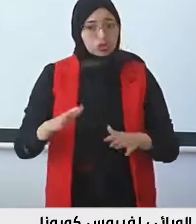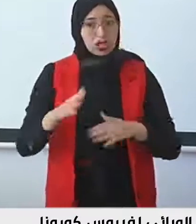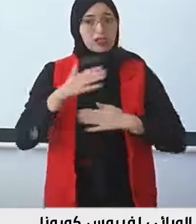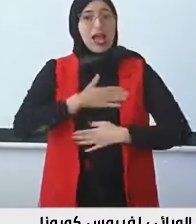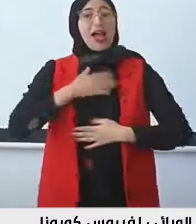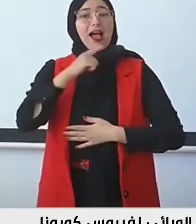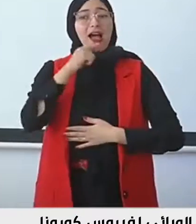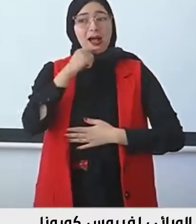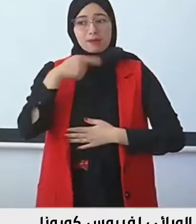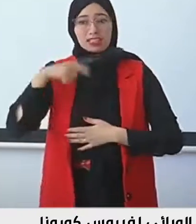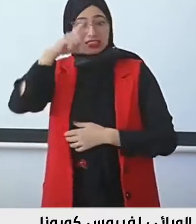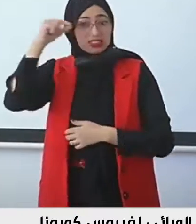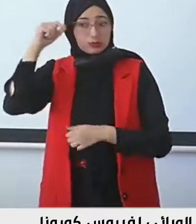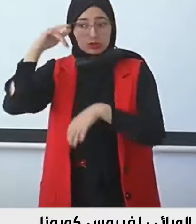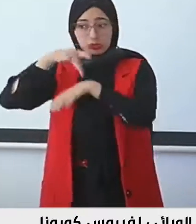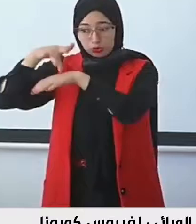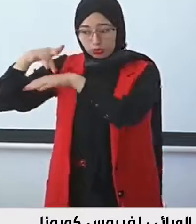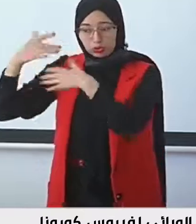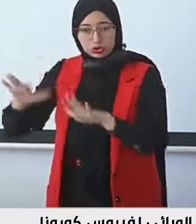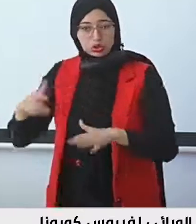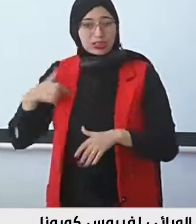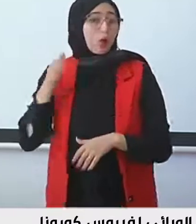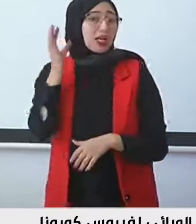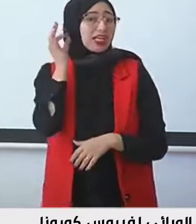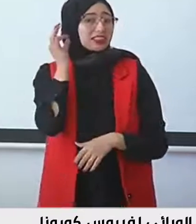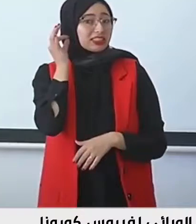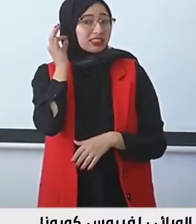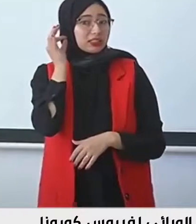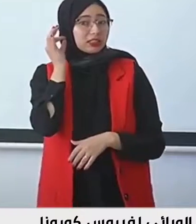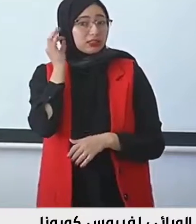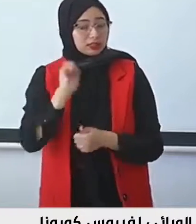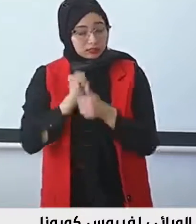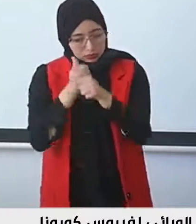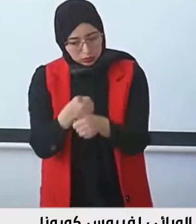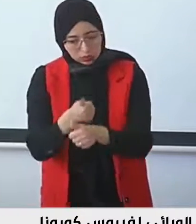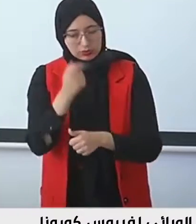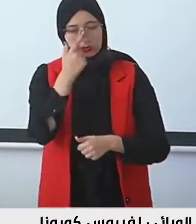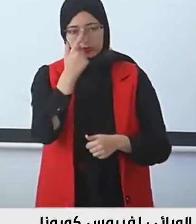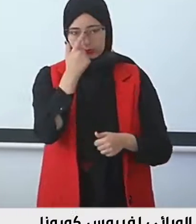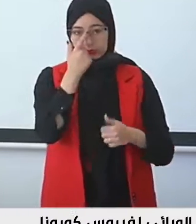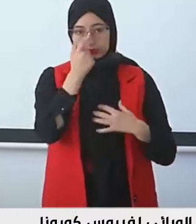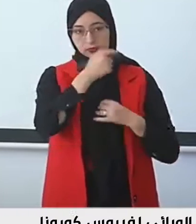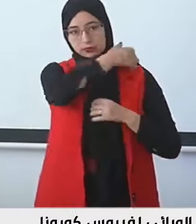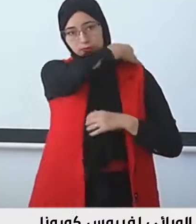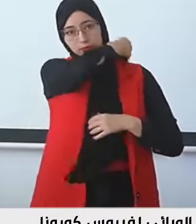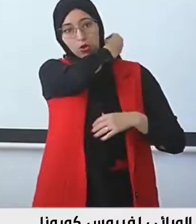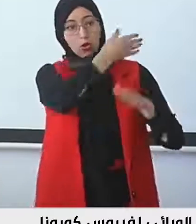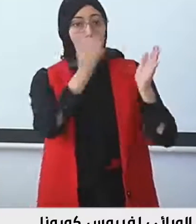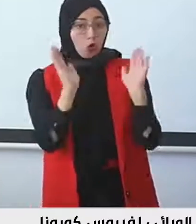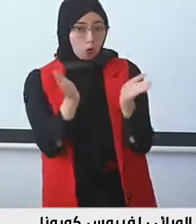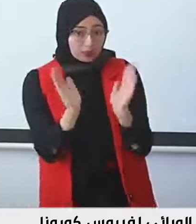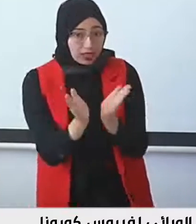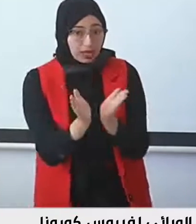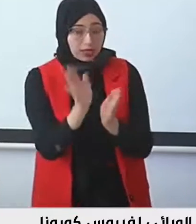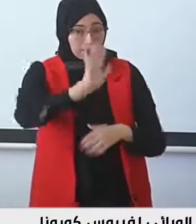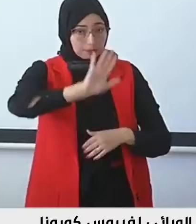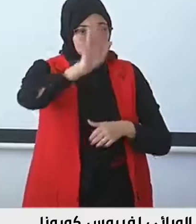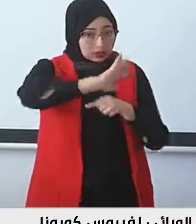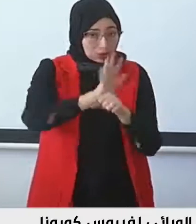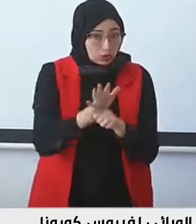تم وضعه في سيدي بوزيد، حاليا هو في القصرين. بالنسبة للمستشفى الميداني هذايا